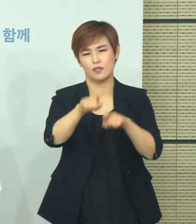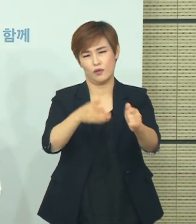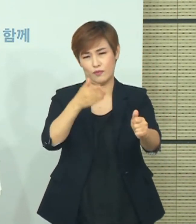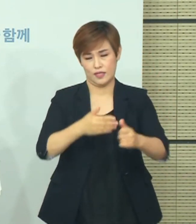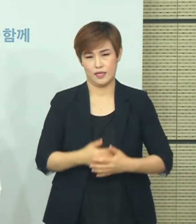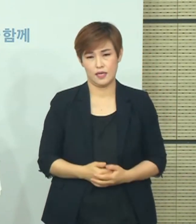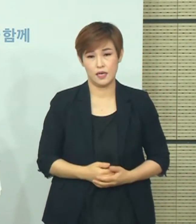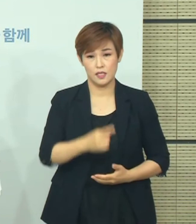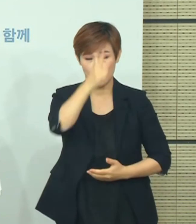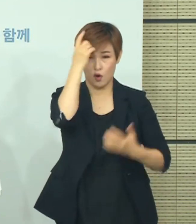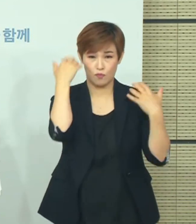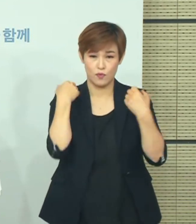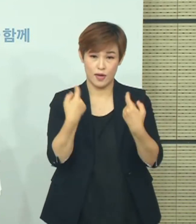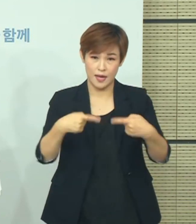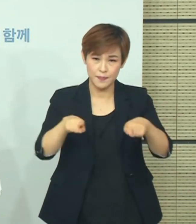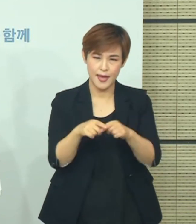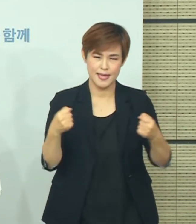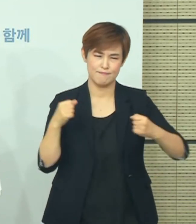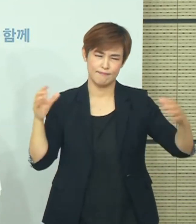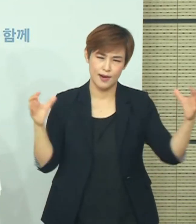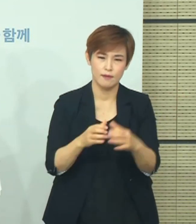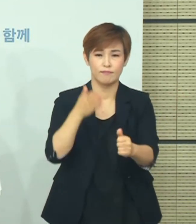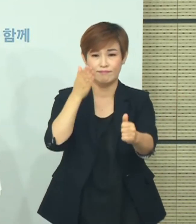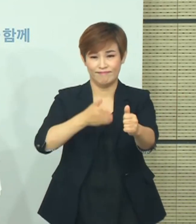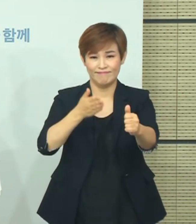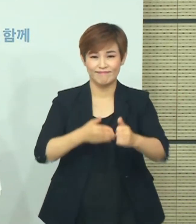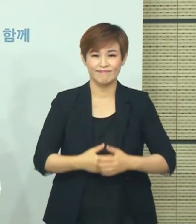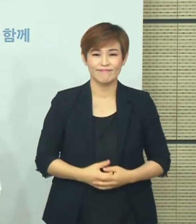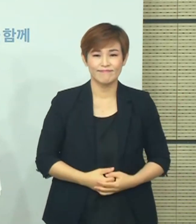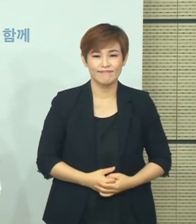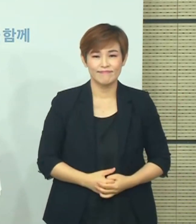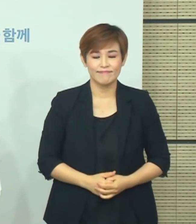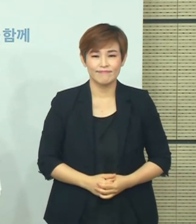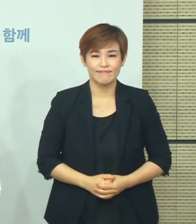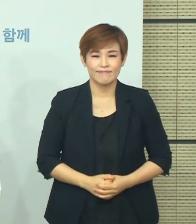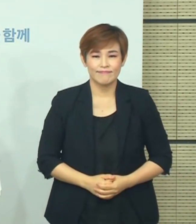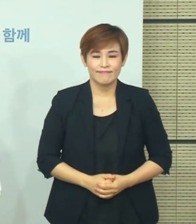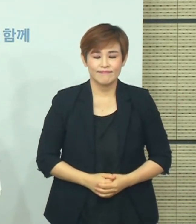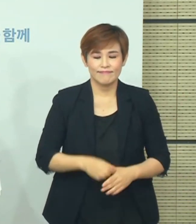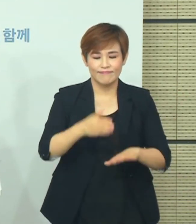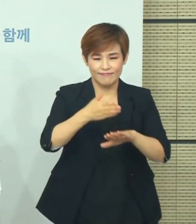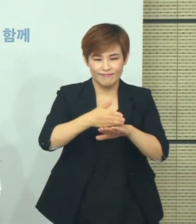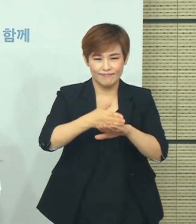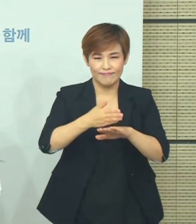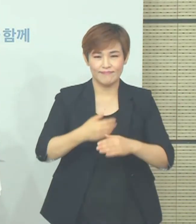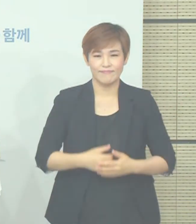정부와 함께 힘을 합쳐 주시기를 부탁드립니다. 감사합니다.